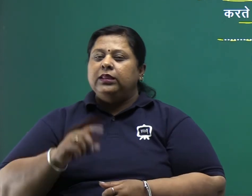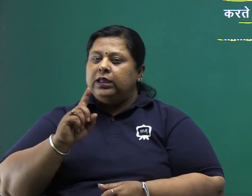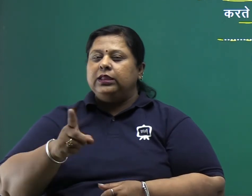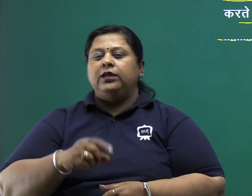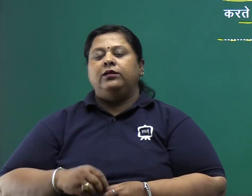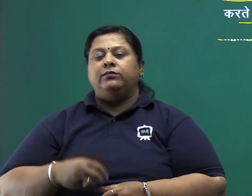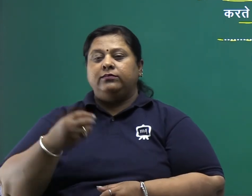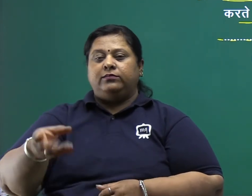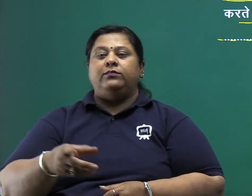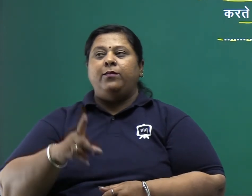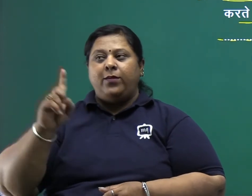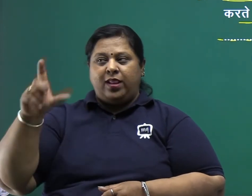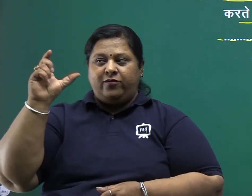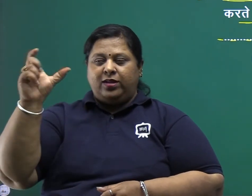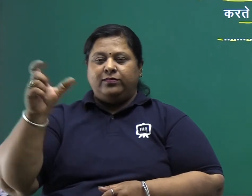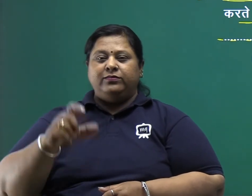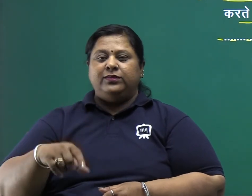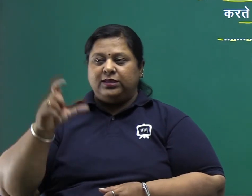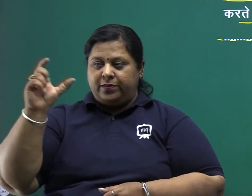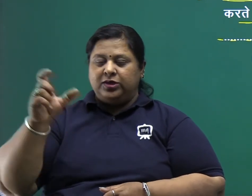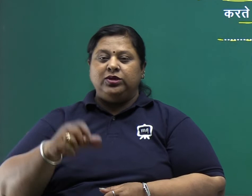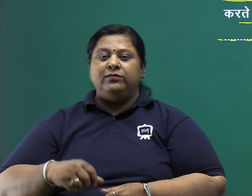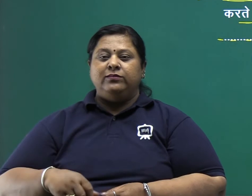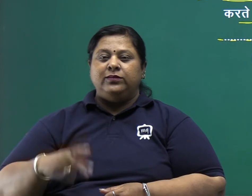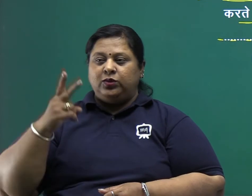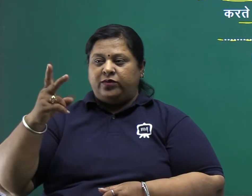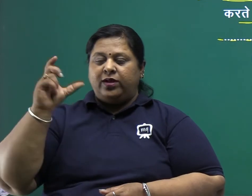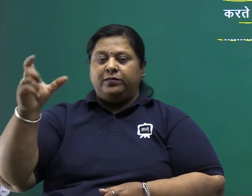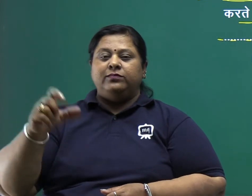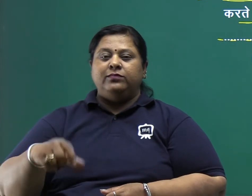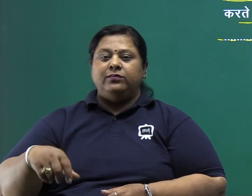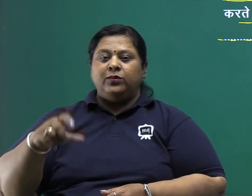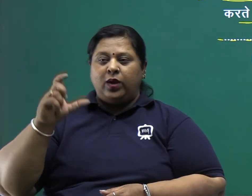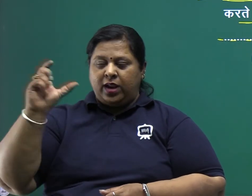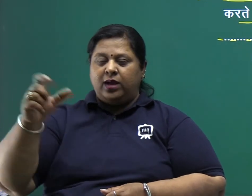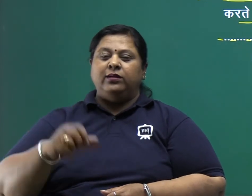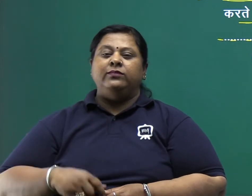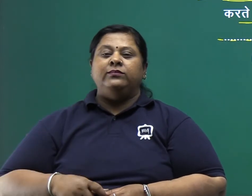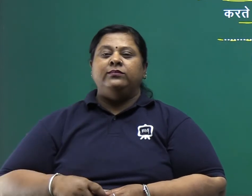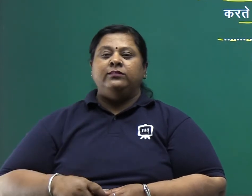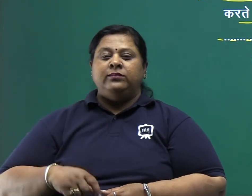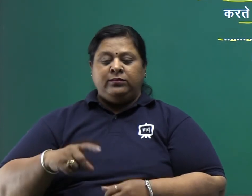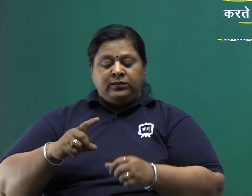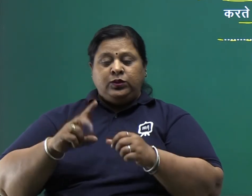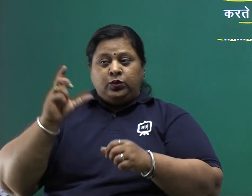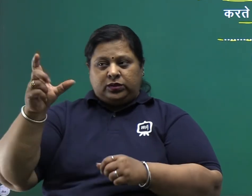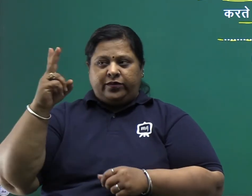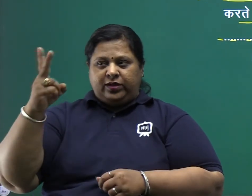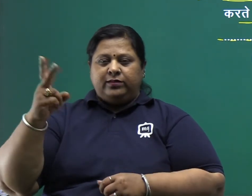हैं। पहला विकल्प शाबाशी या दूसरा विकल्प उलाहना। तो हमारा सही उत्तर